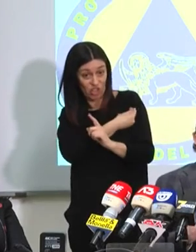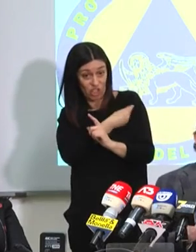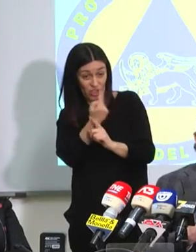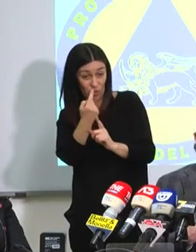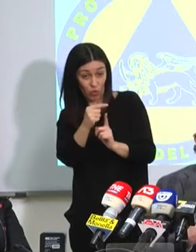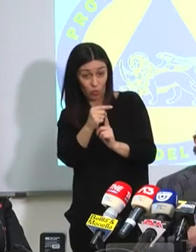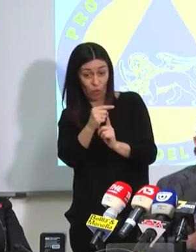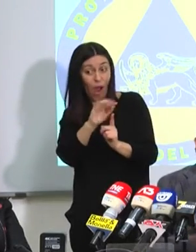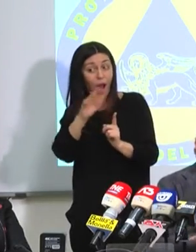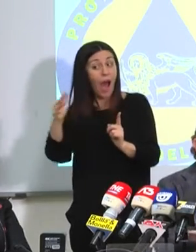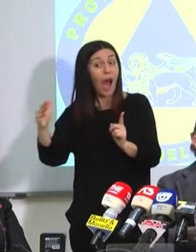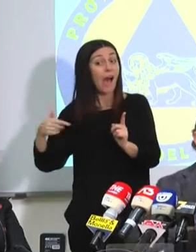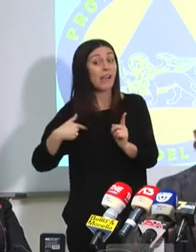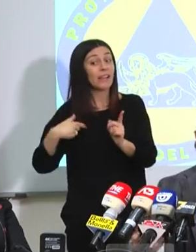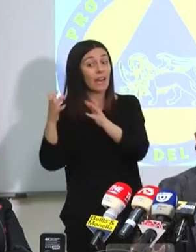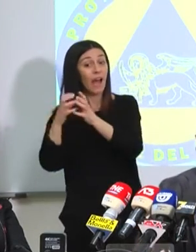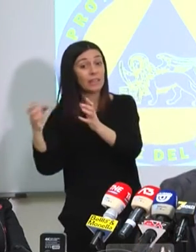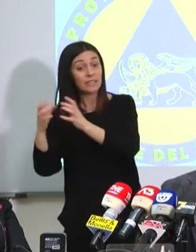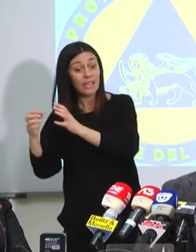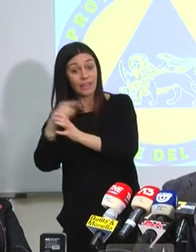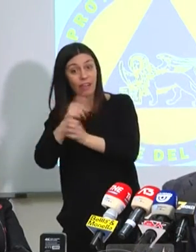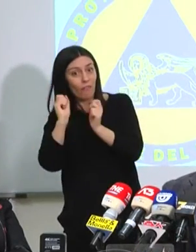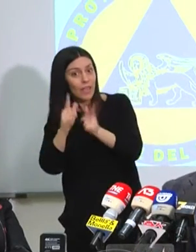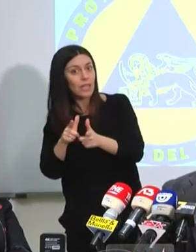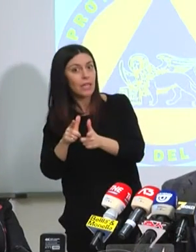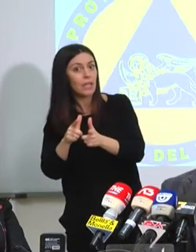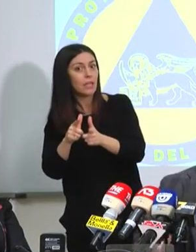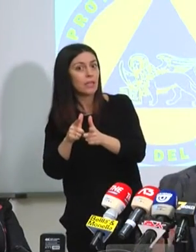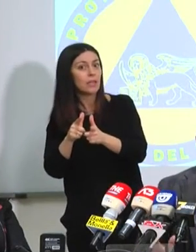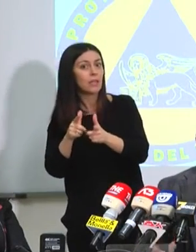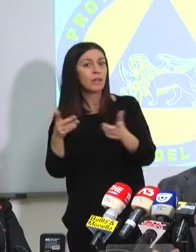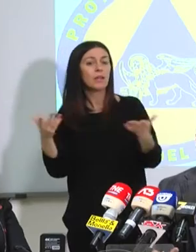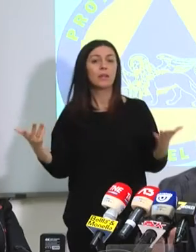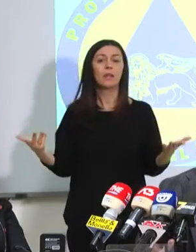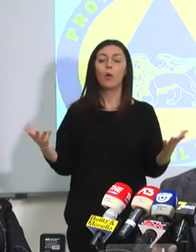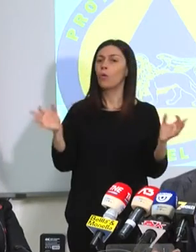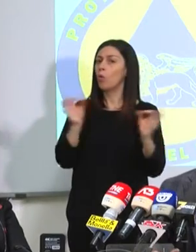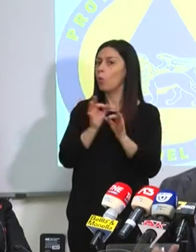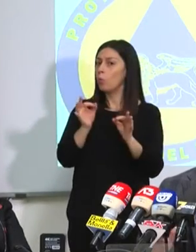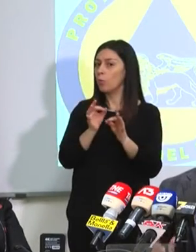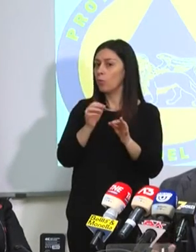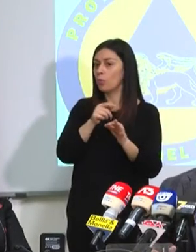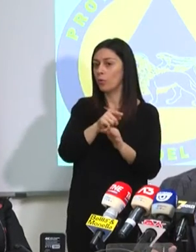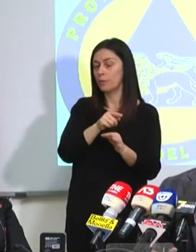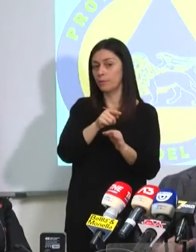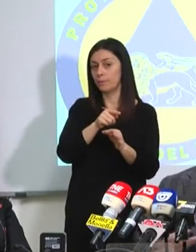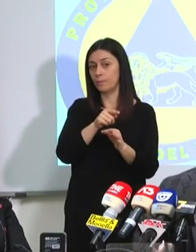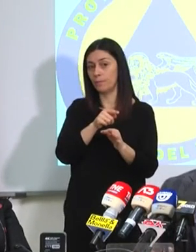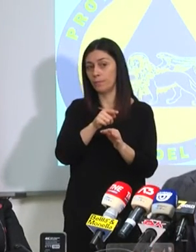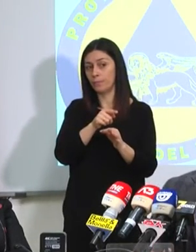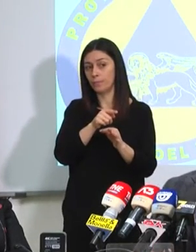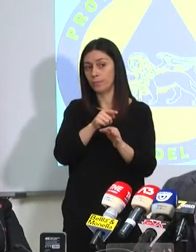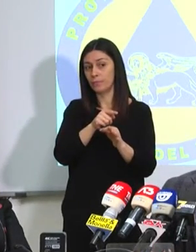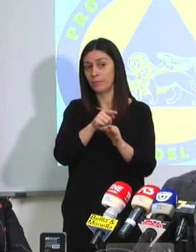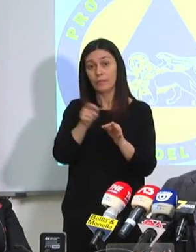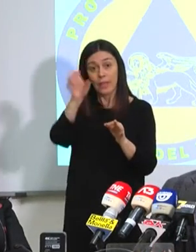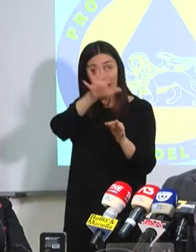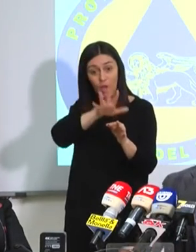La domanda ancora più semplice che ci toglierebbe ogni imbarazzo. Potete dichiarare che tutto quello che non è distribuito dall'Europa non è